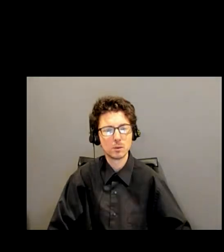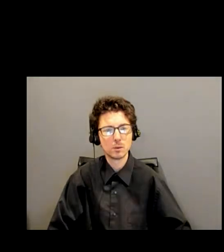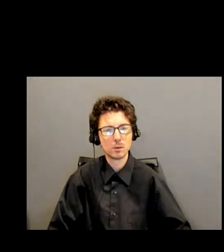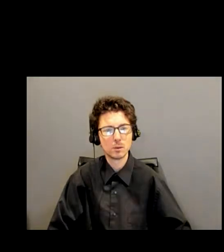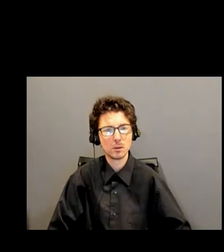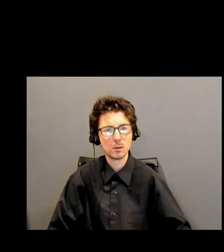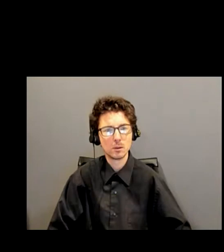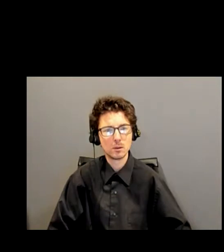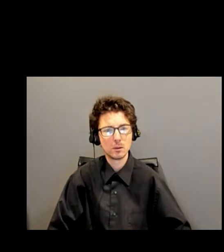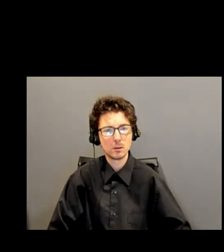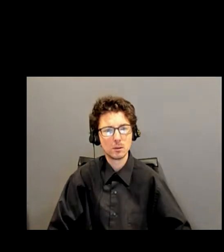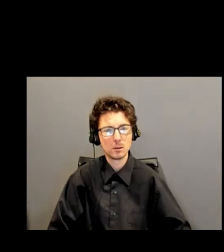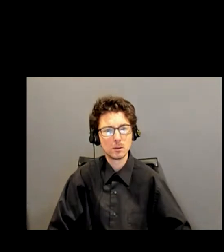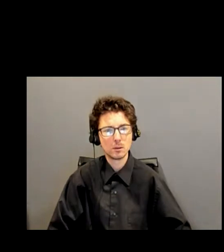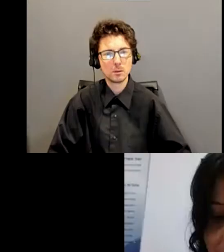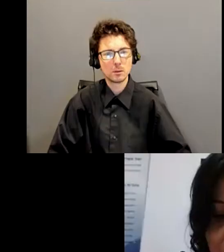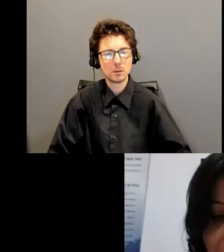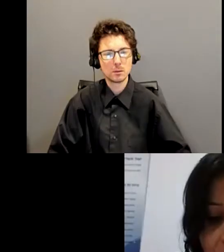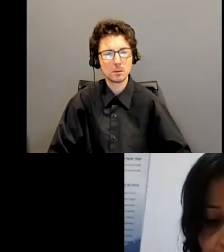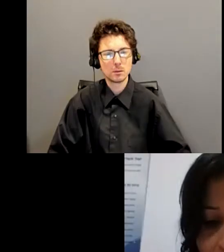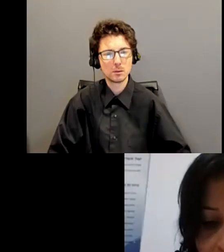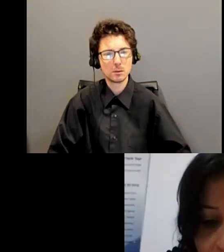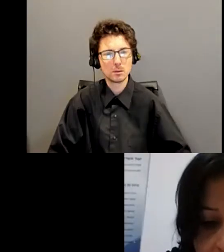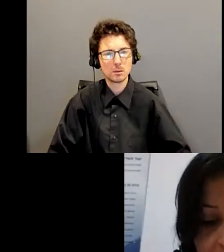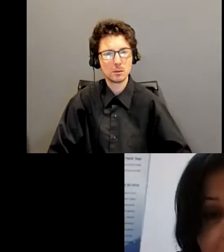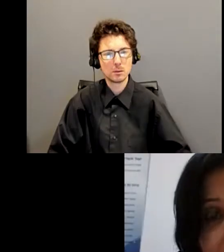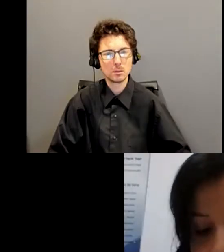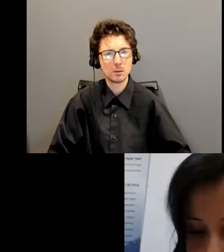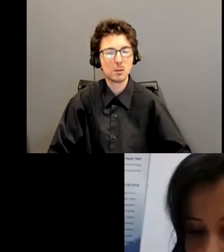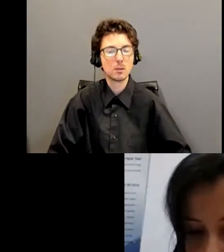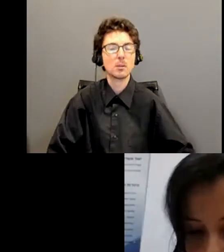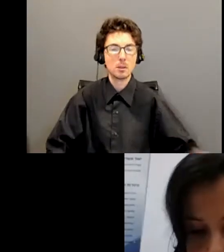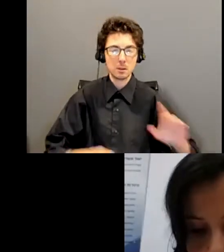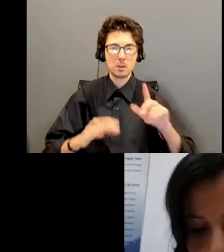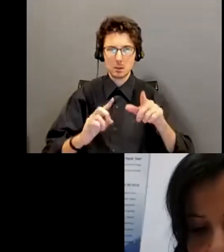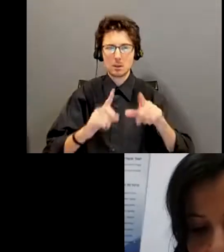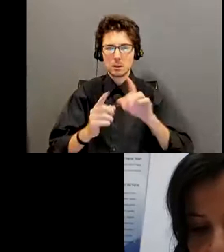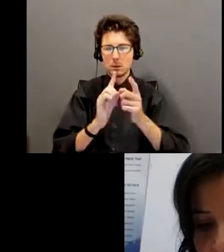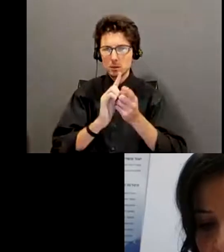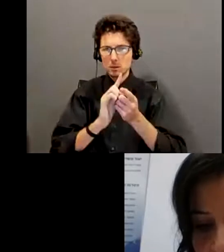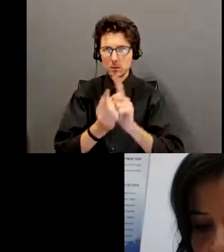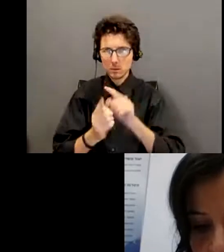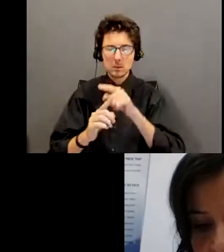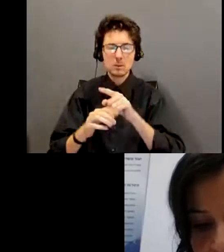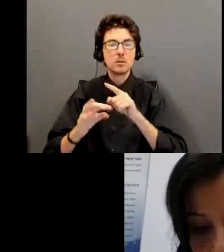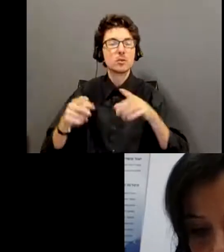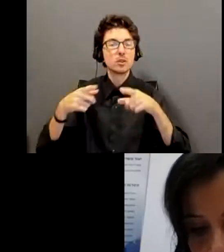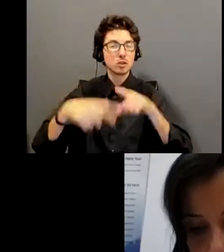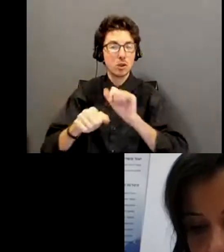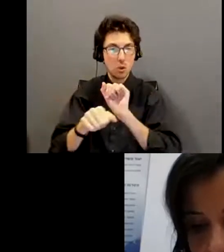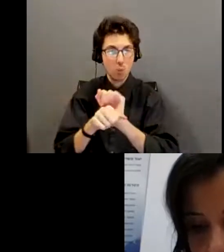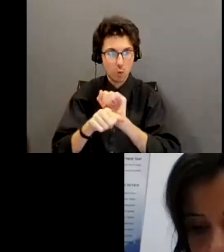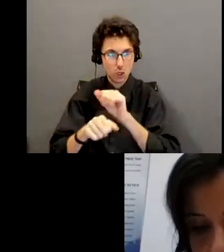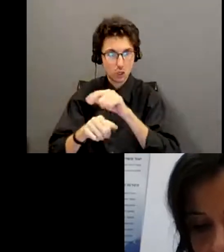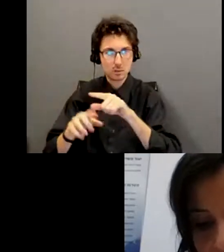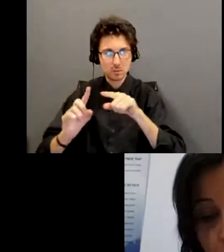4 سنوات. شكرا سامي. During my work in Beta Galgalim, I was exposed to a profound event that